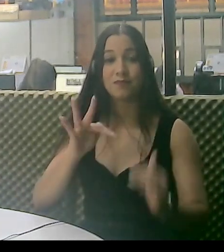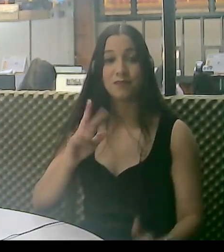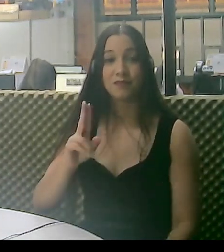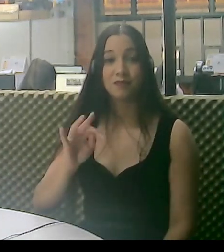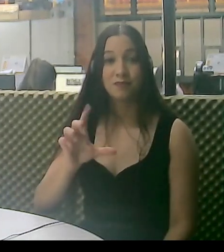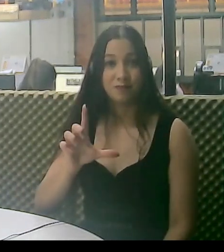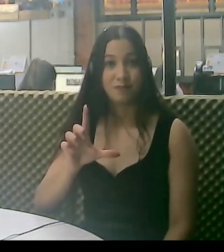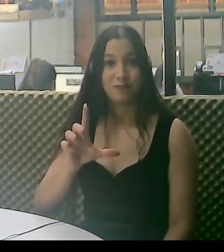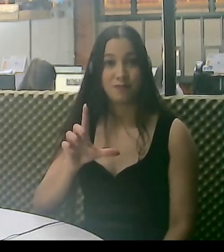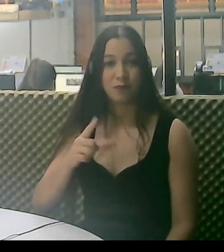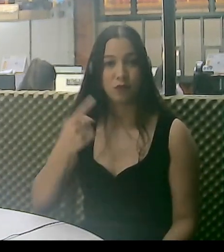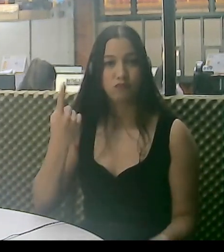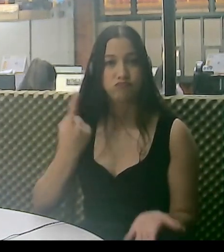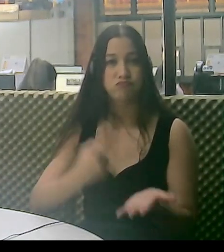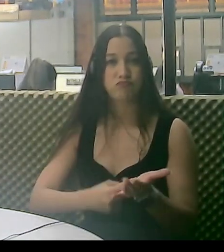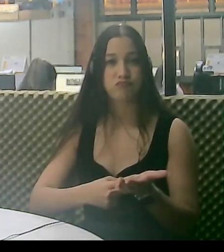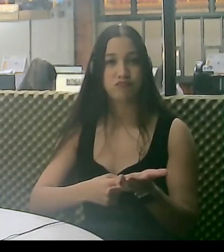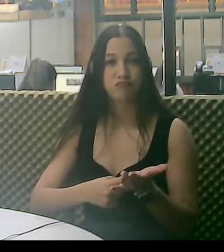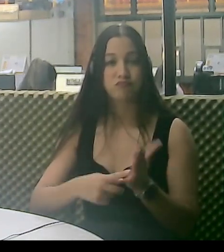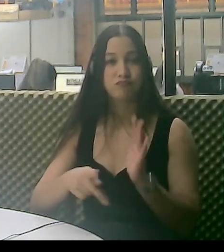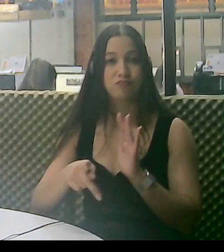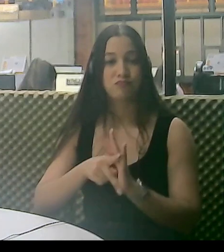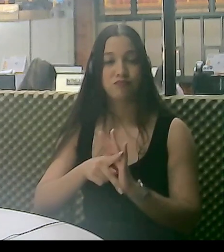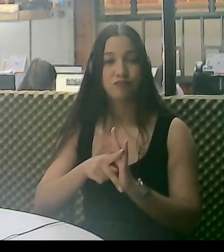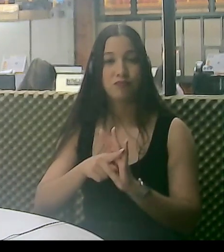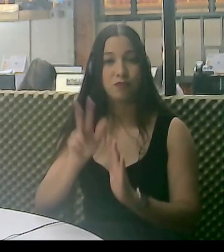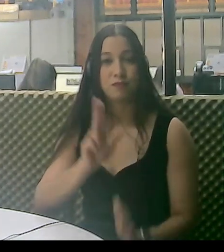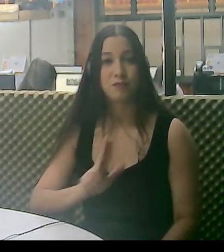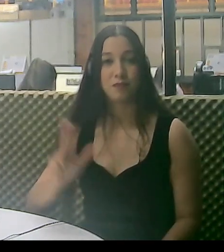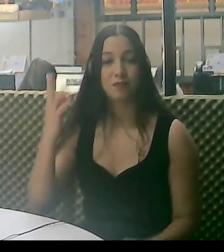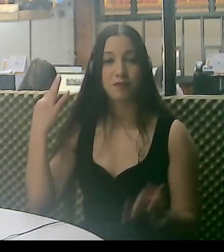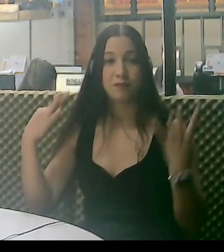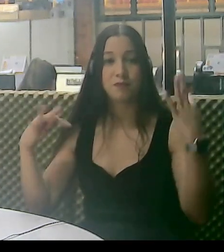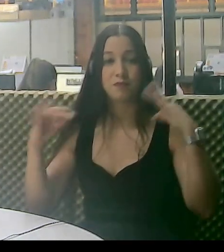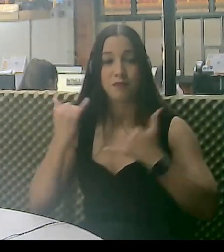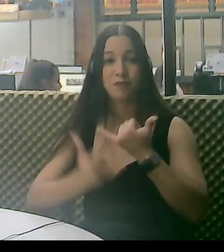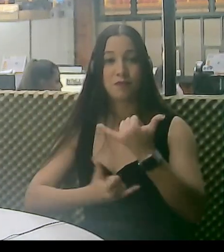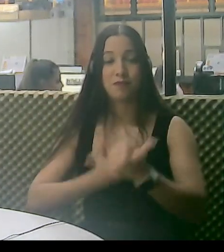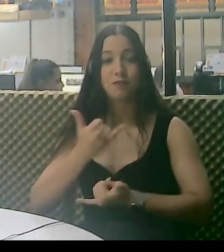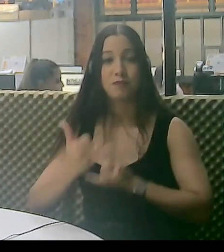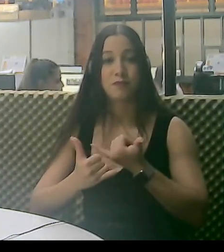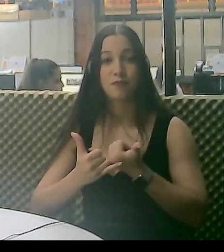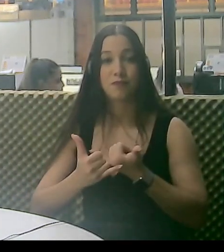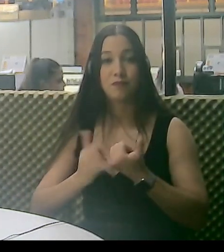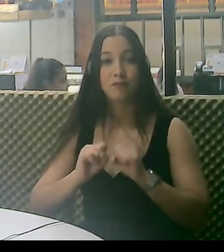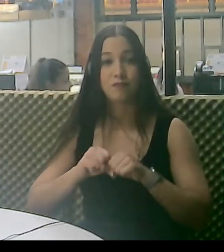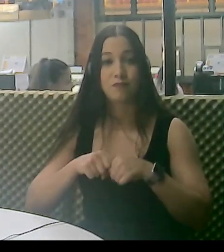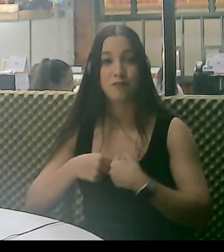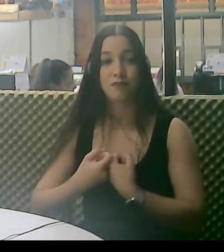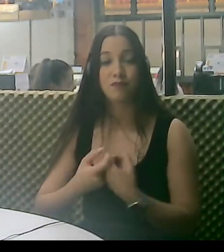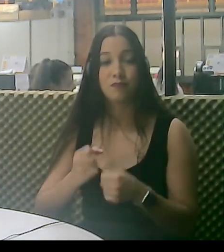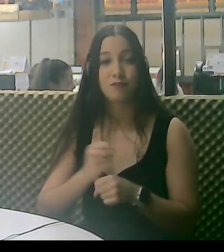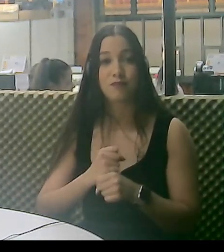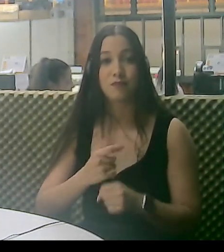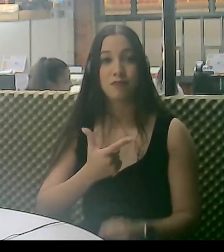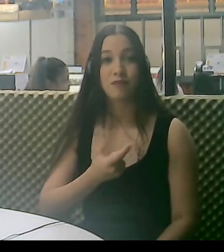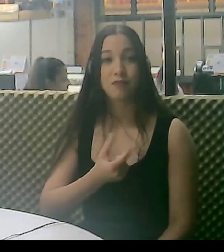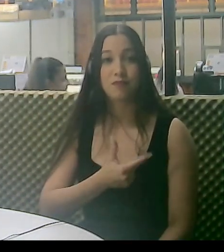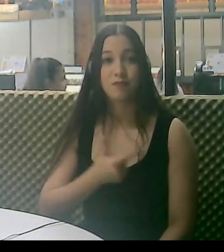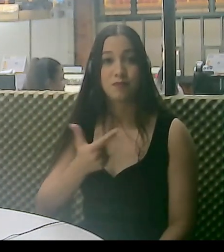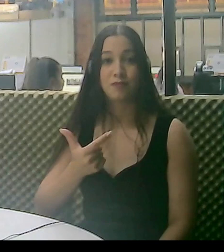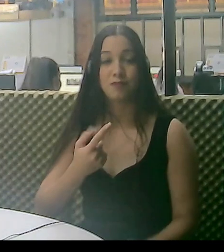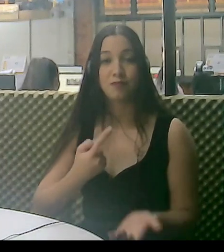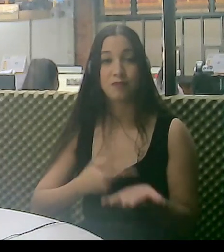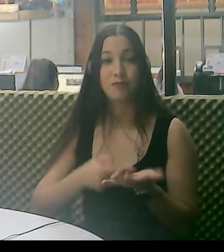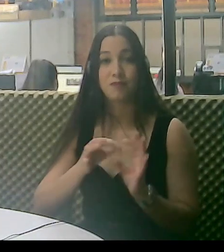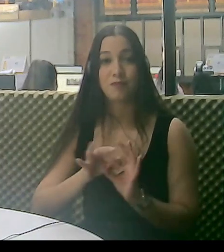Um dos grandes compromissos da Fundação Uberlandense do Turismo, Esporte e Lazer, a Futel, ganhou força em 2022 com as parcerias